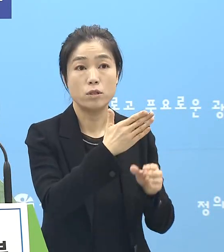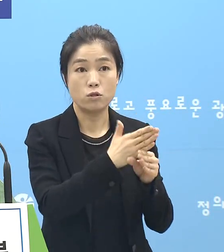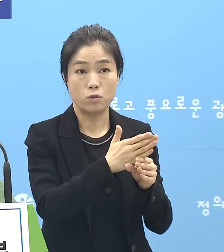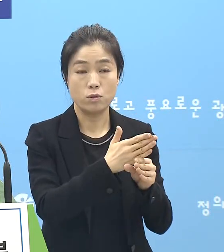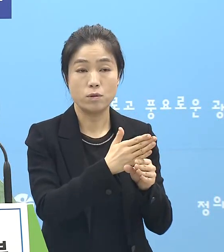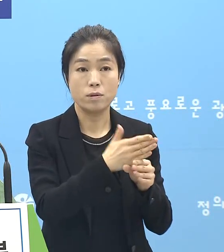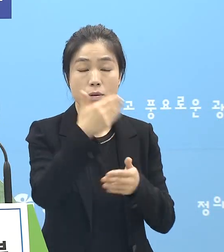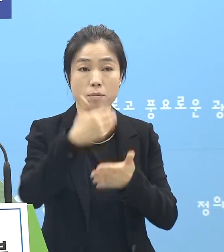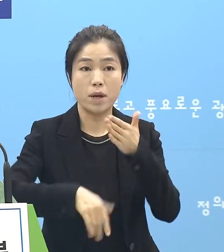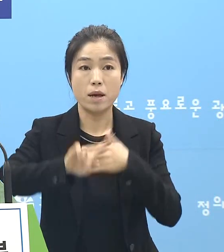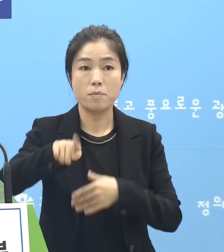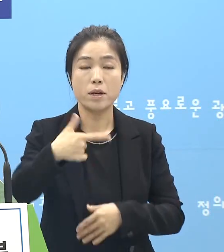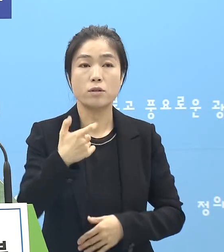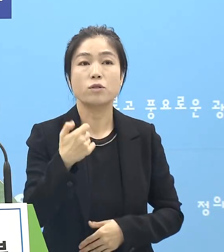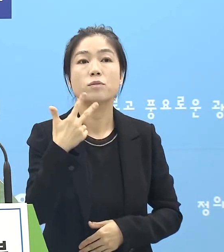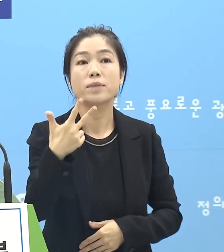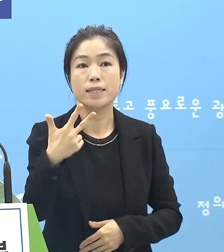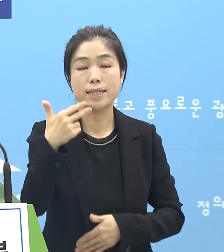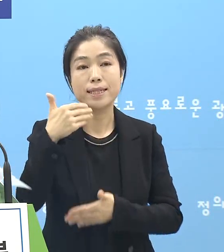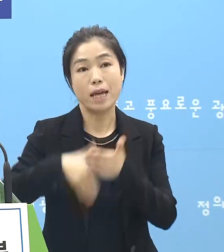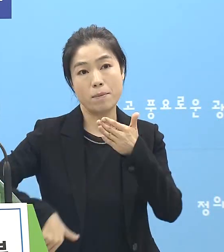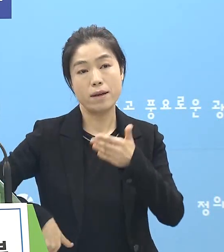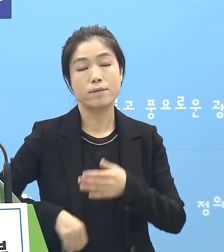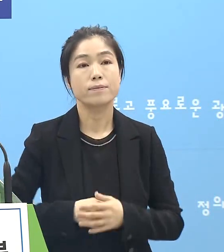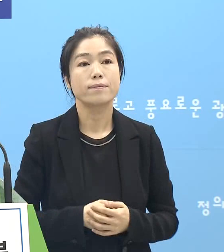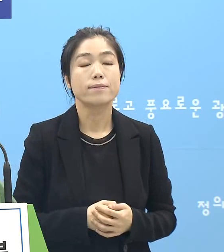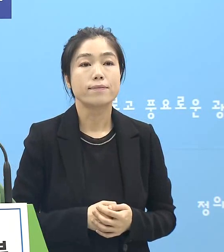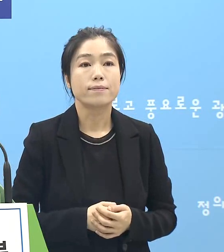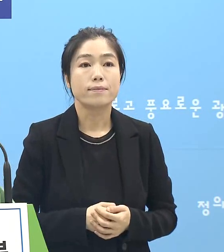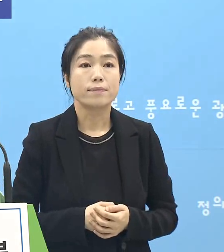중 167병상 잔여 병상입니다.